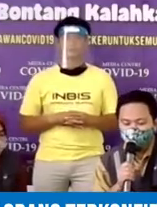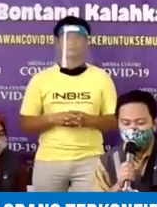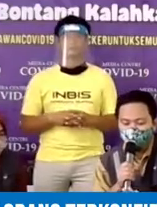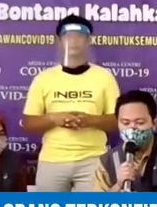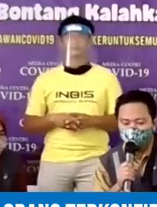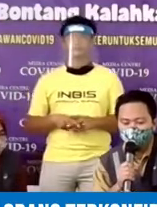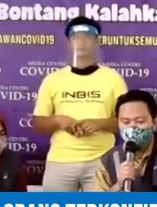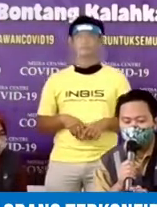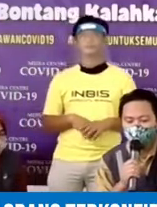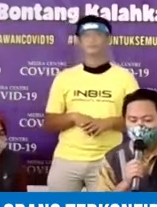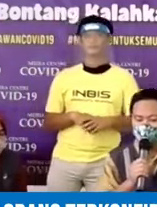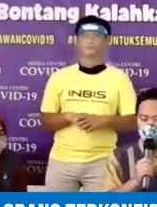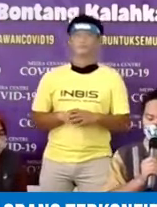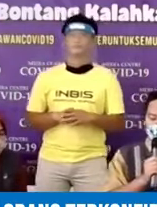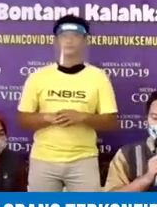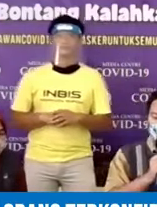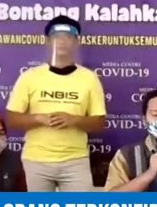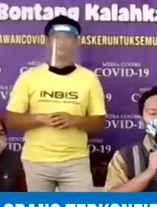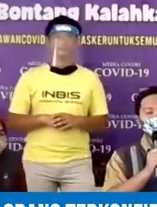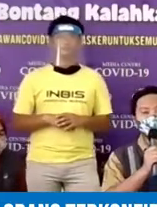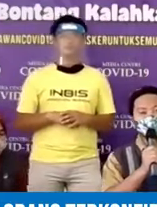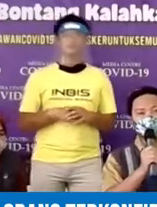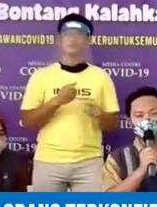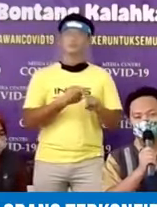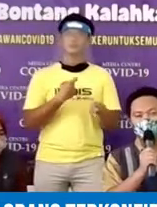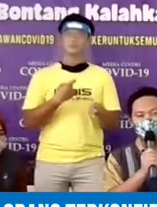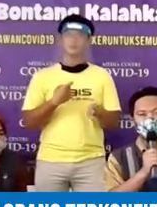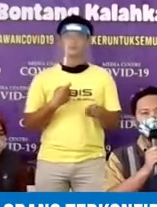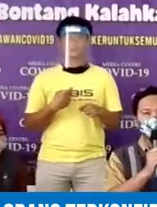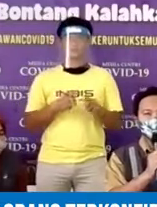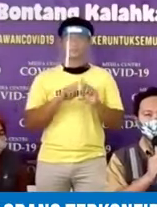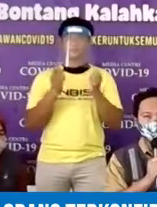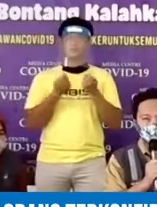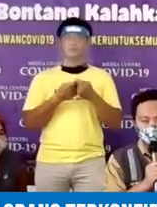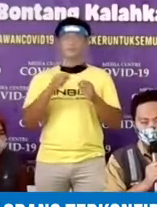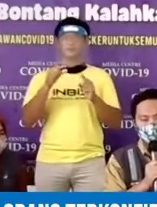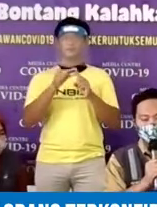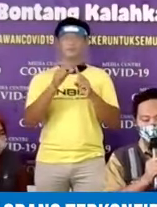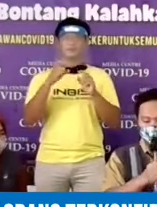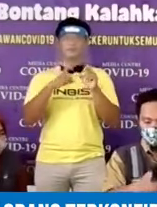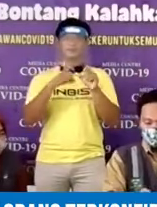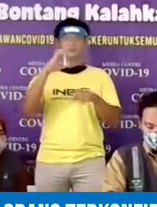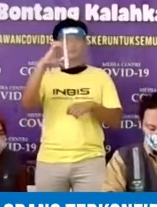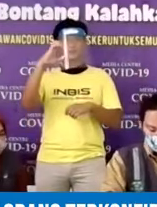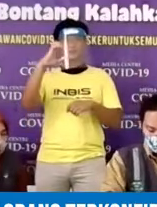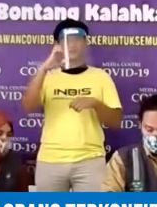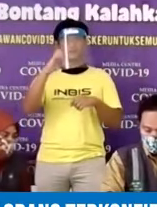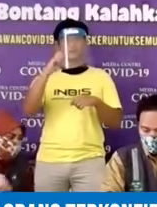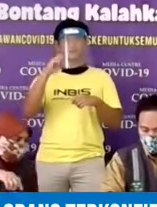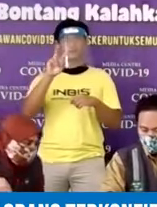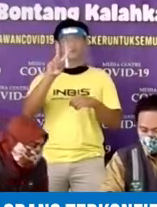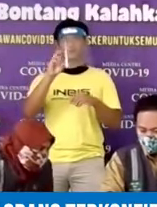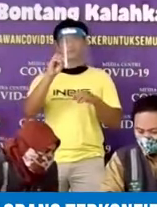pun di gugus tugas sedang melakukan kurang lebih 6600 tes untuk di kota bontang